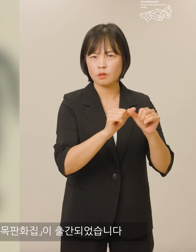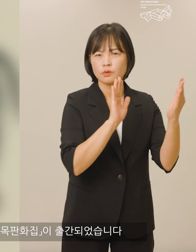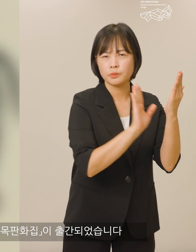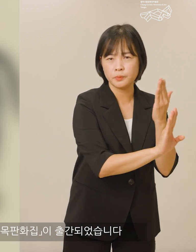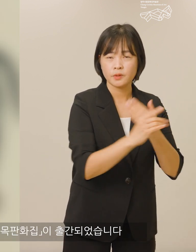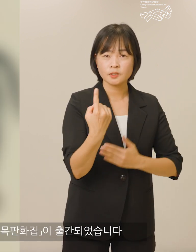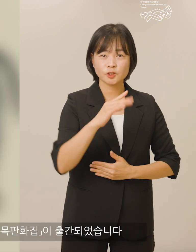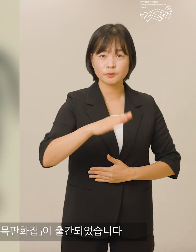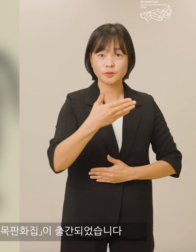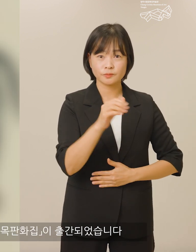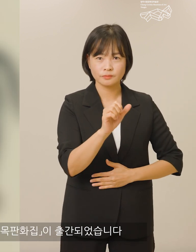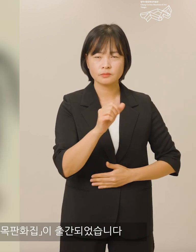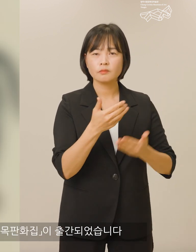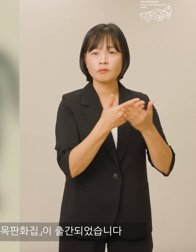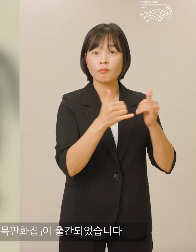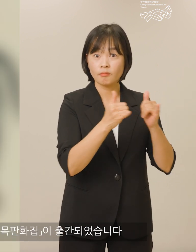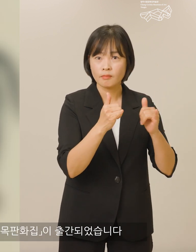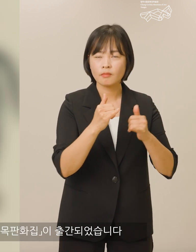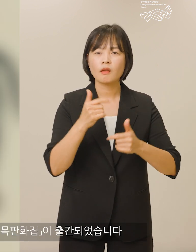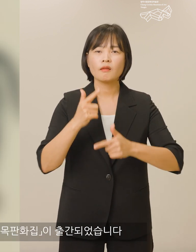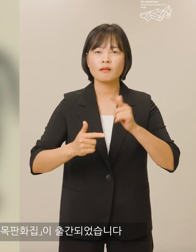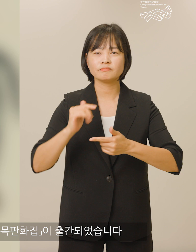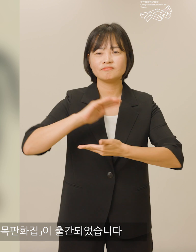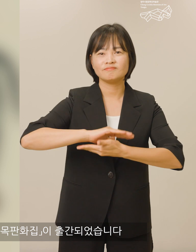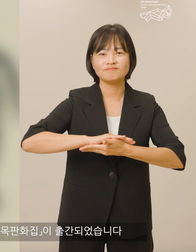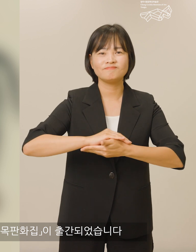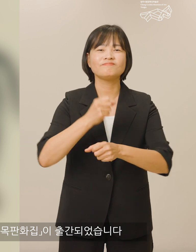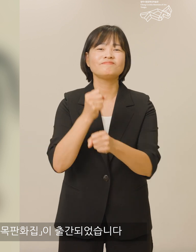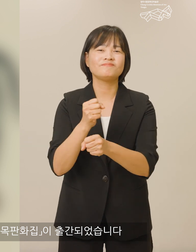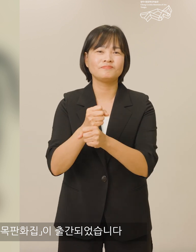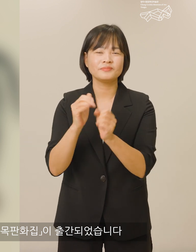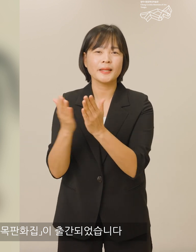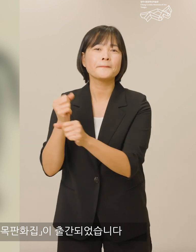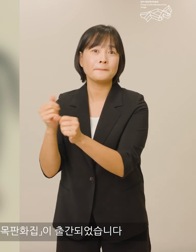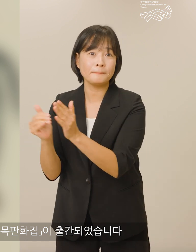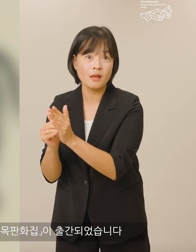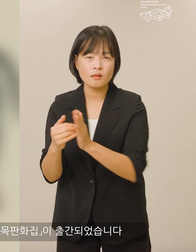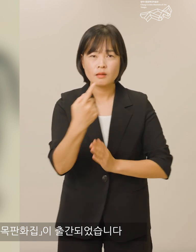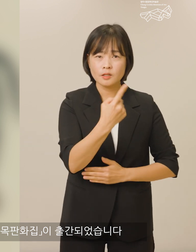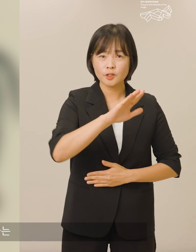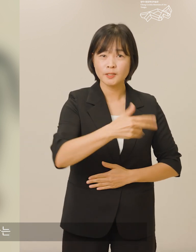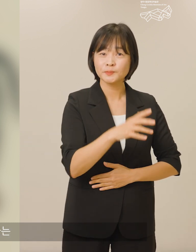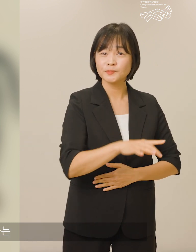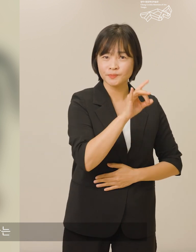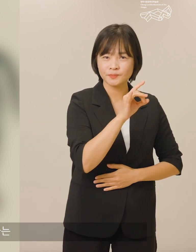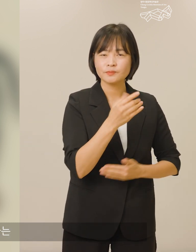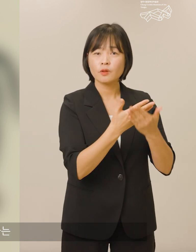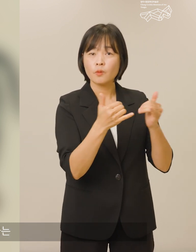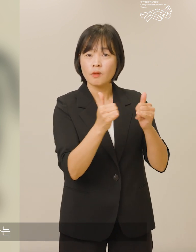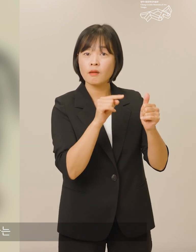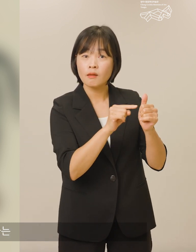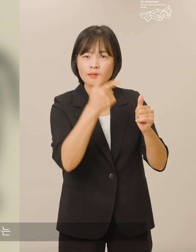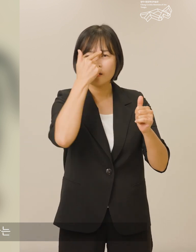5년 뒤인 1995년에 장옥진 선 시리즈 목판화집이 출간되었습니다.